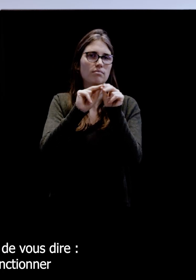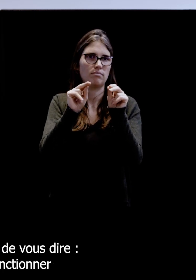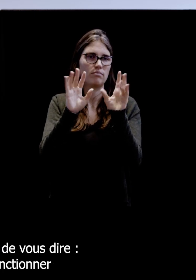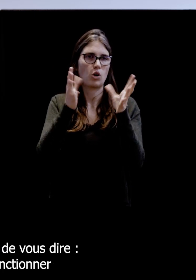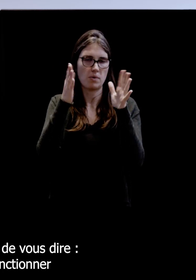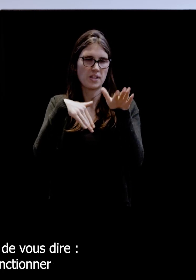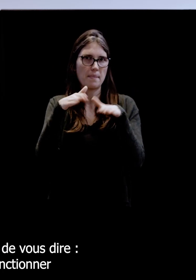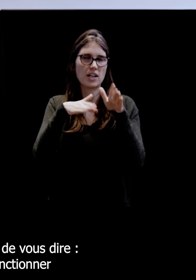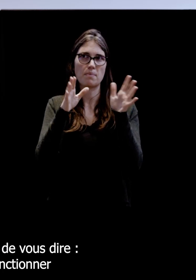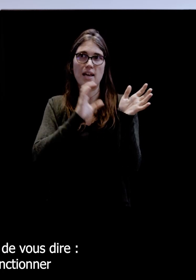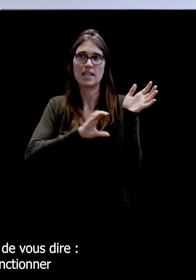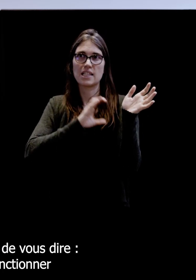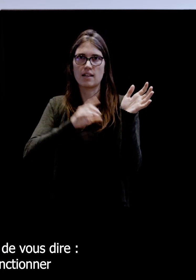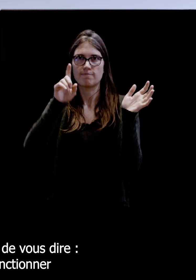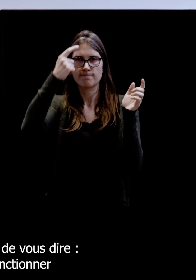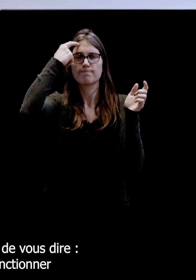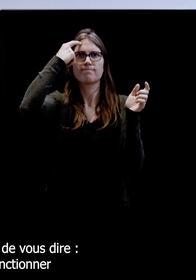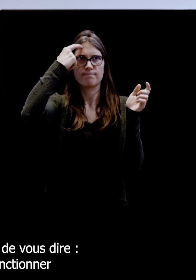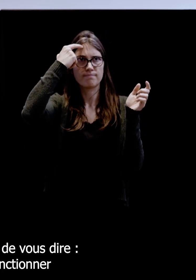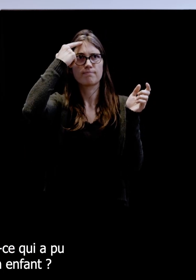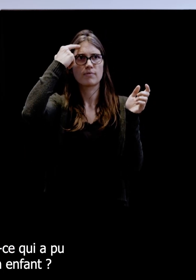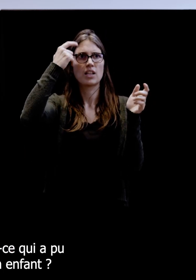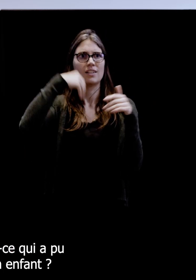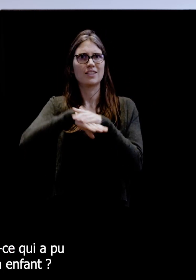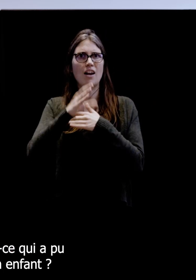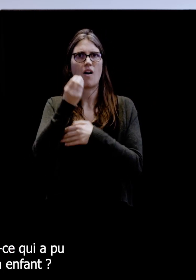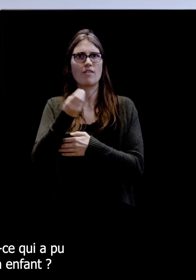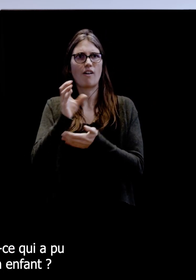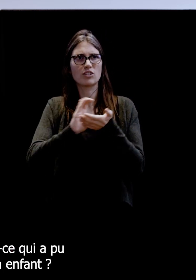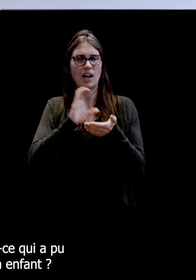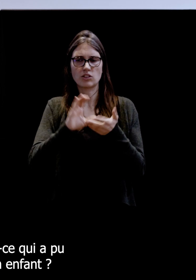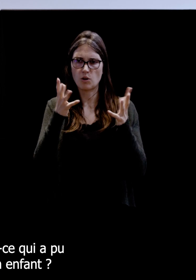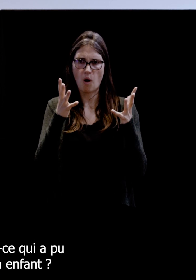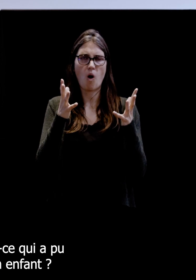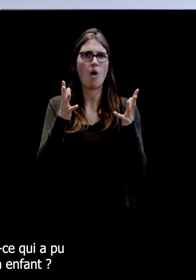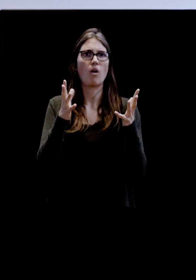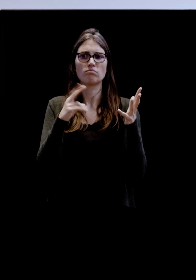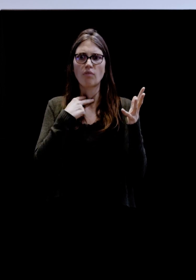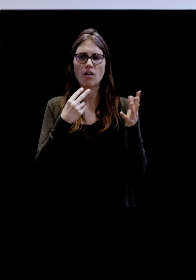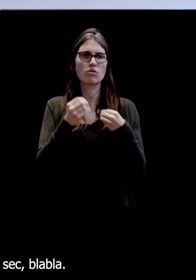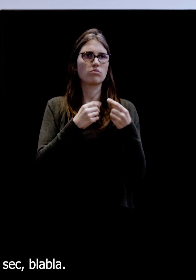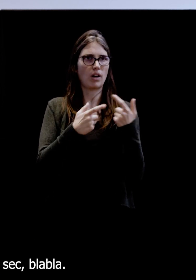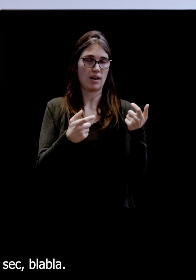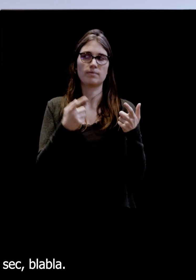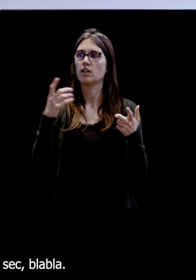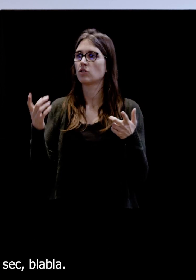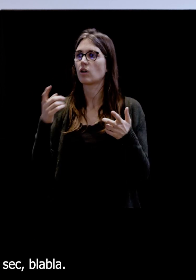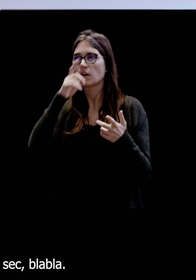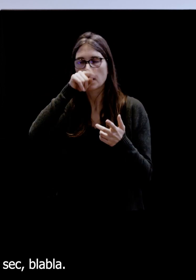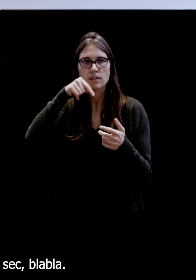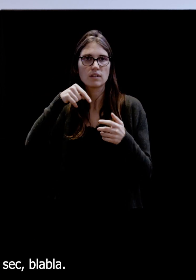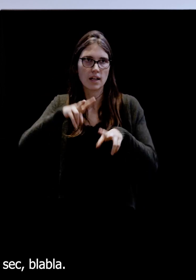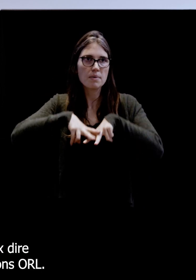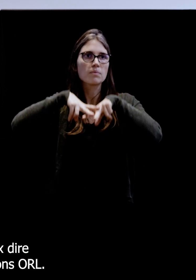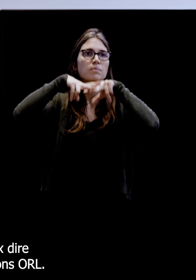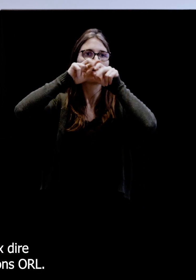mais essayez à chaque étape de vous dire qu'est-ce qui peut dysfonctionner chez mon enfant ou qu'est-ce qui a pu dysfonctionner chez mon enfant. Donc le mucus, donc quand il est